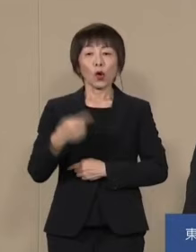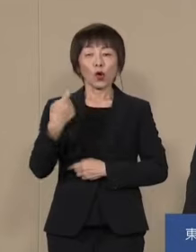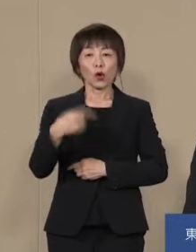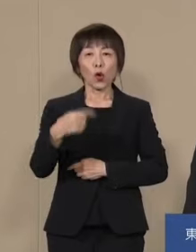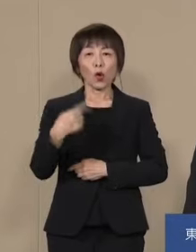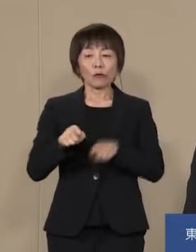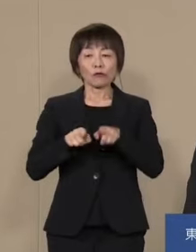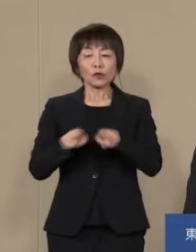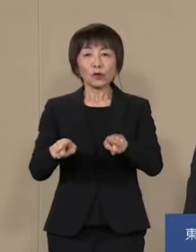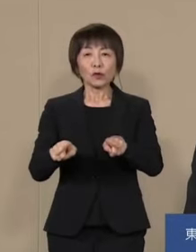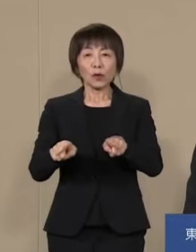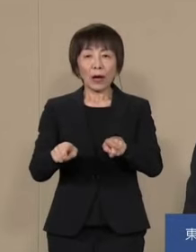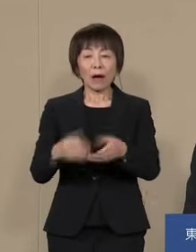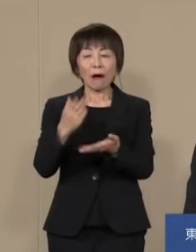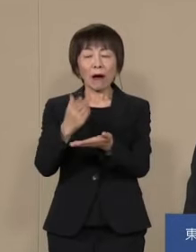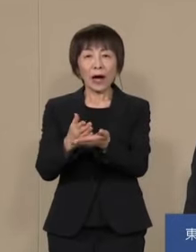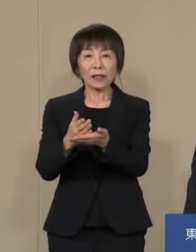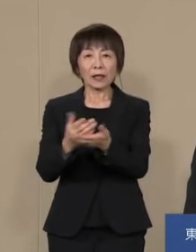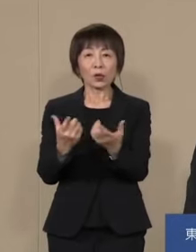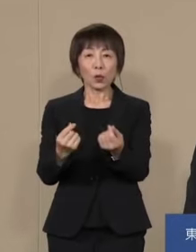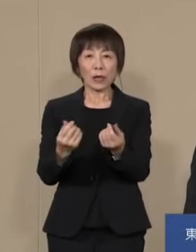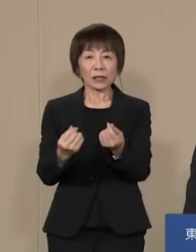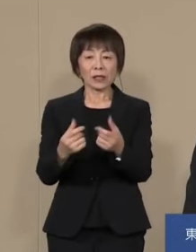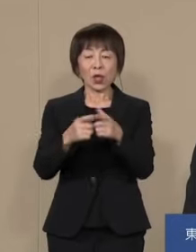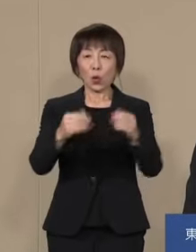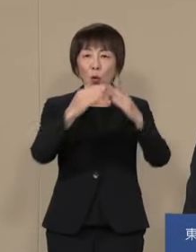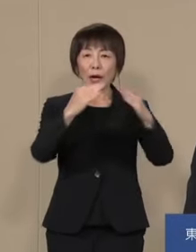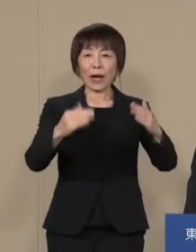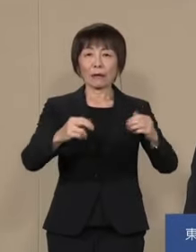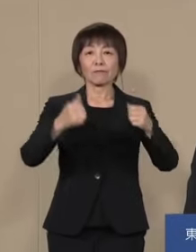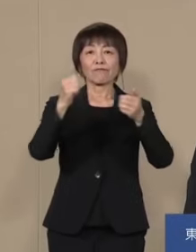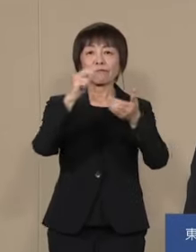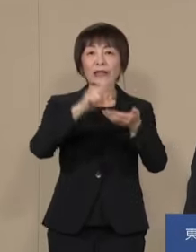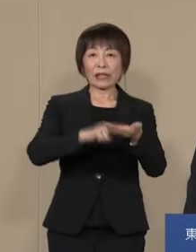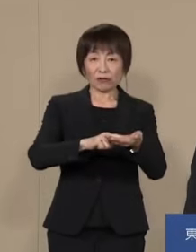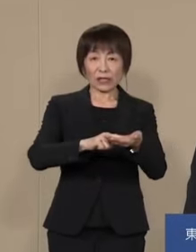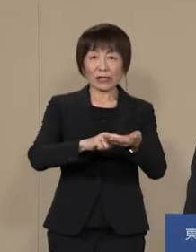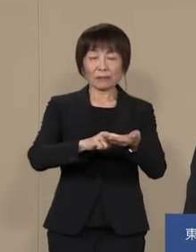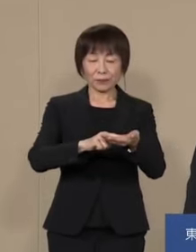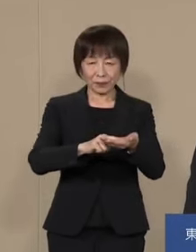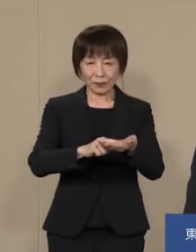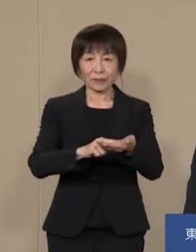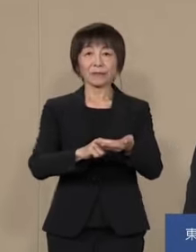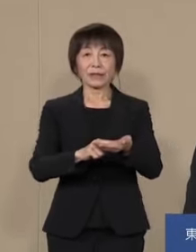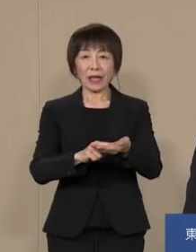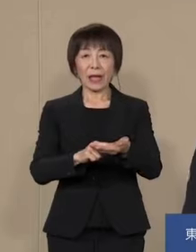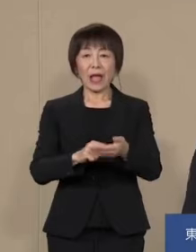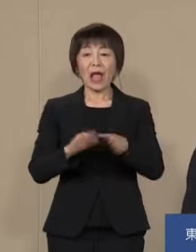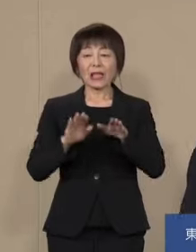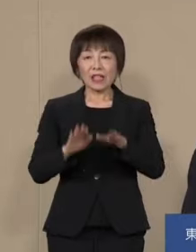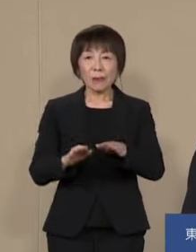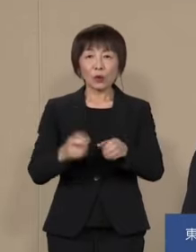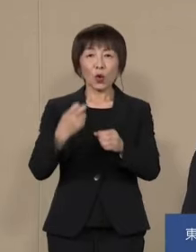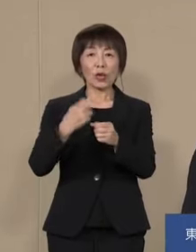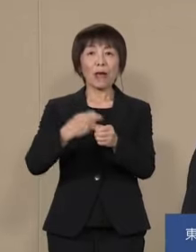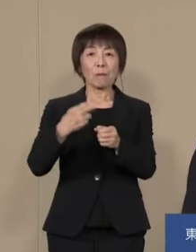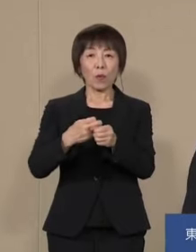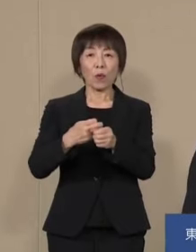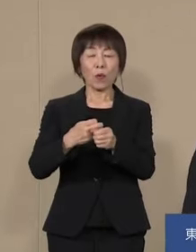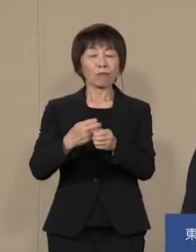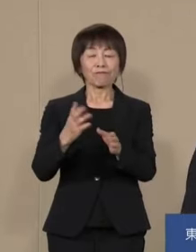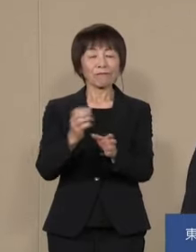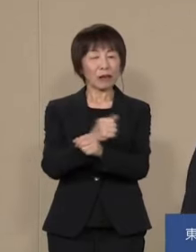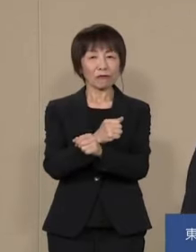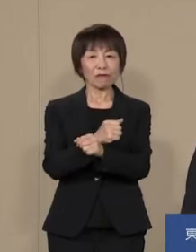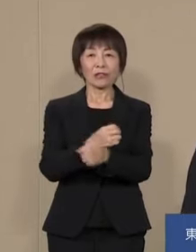直が廃止されたと同じように国会の決議でこれは過半数でできます現行憲法を無効